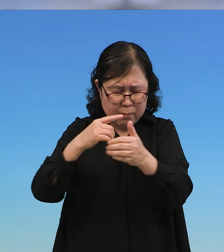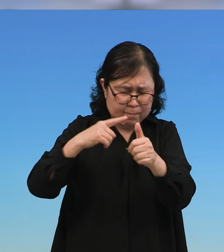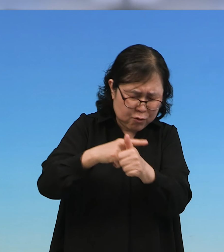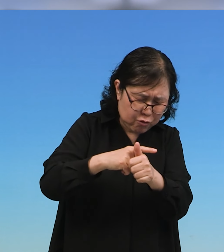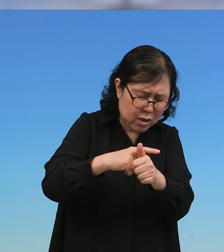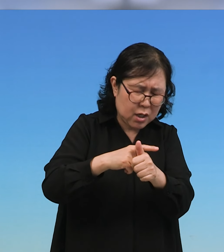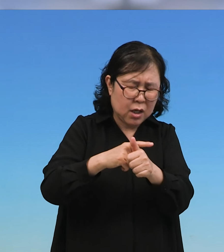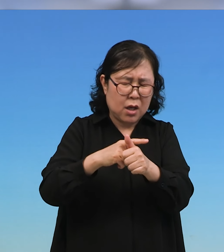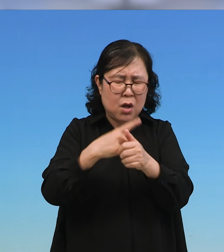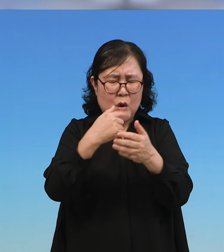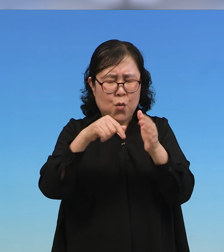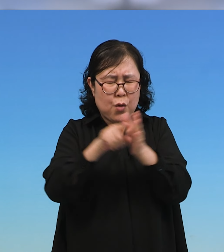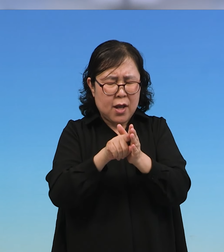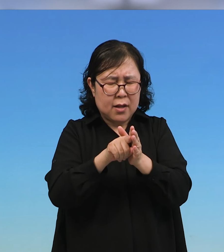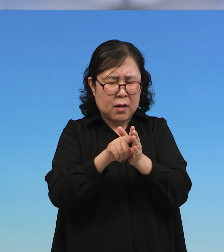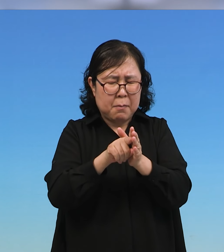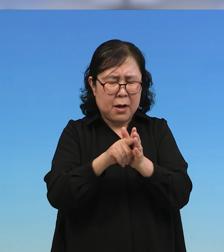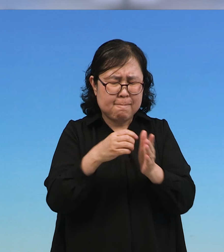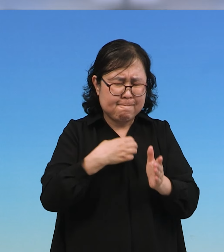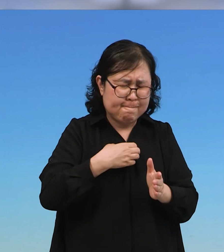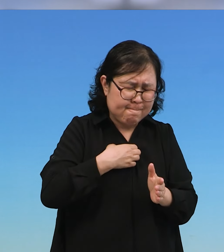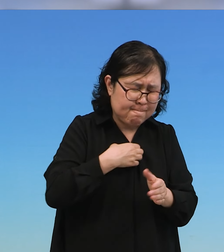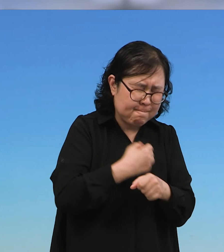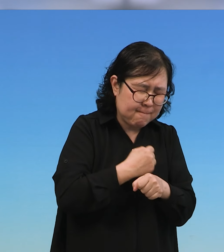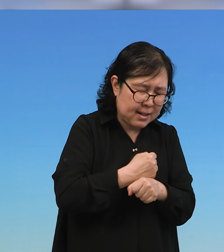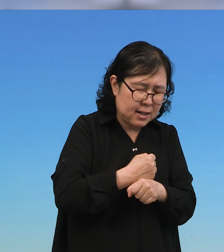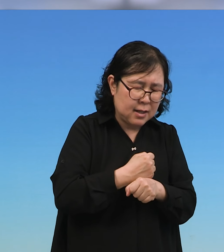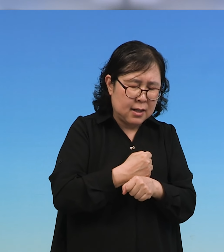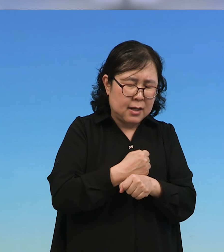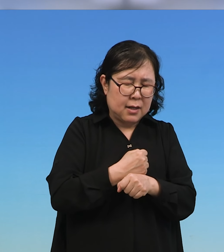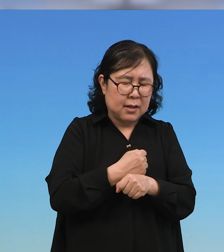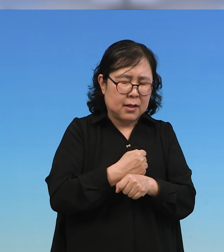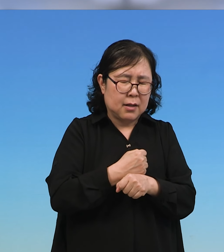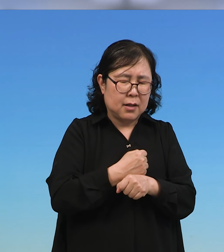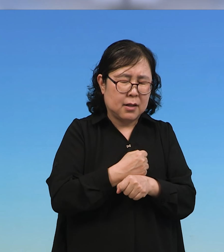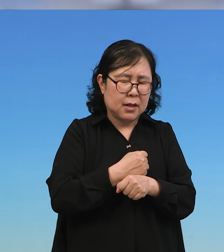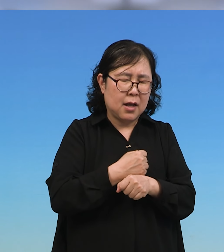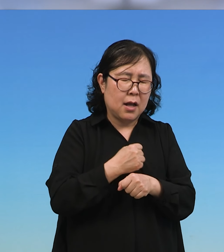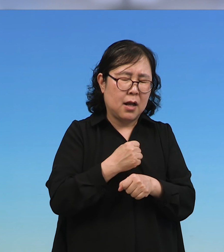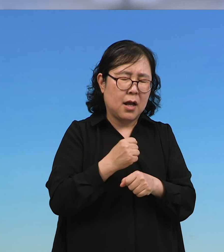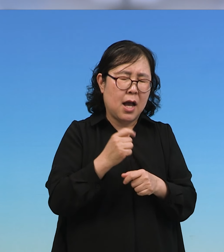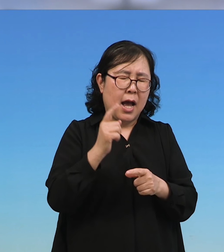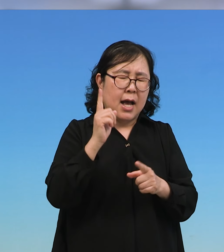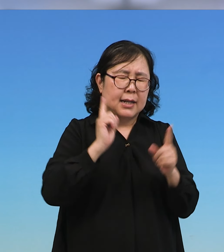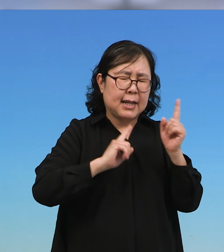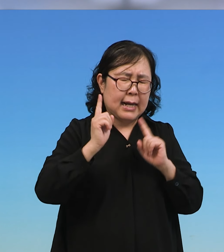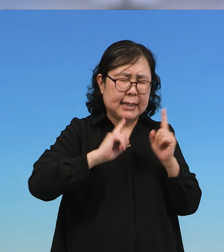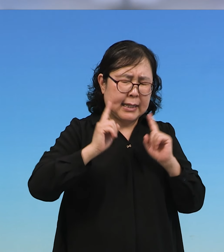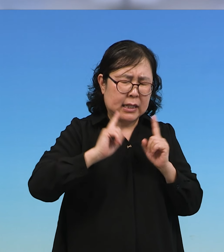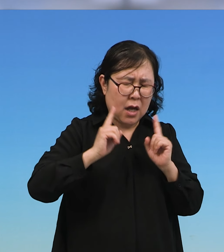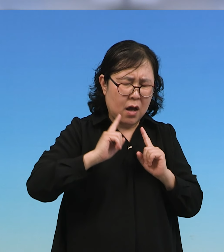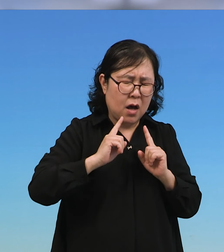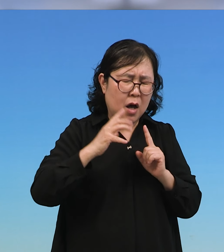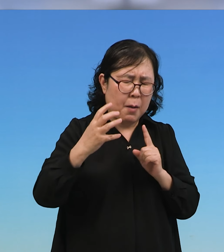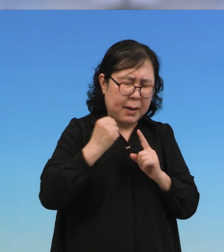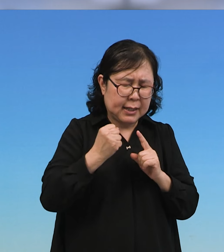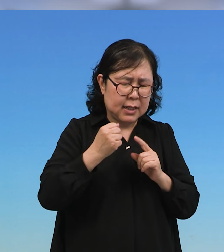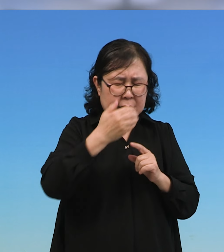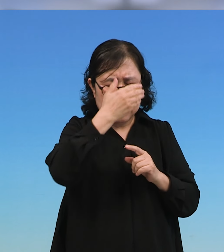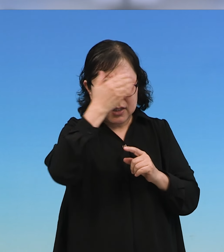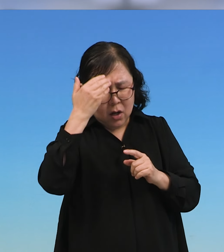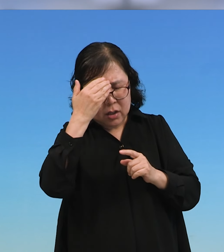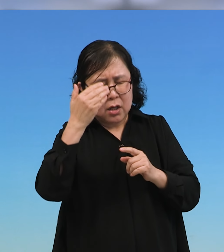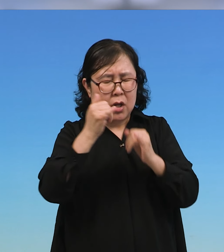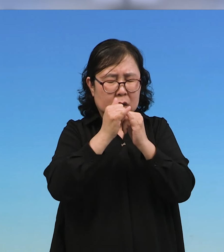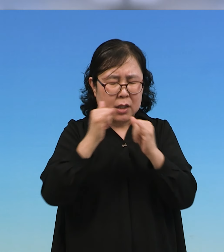달려드는, 그래서 상처를 많이 받은 그 다윗 같은 청년들이 그 교회 안에 보호를 받으며 그 교회에